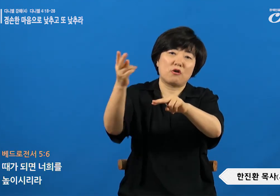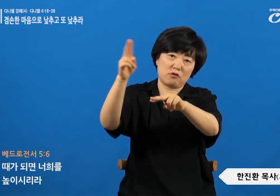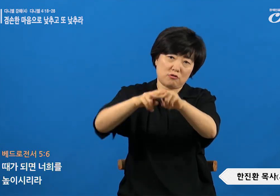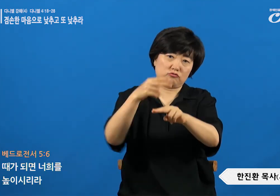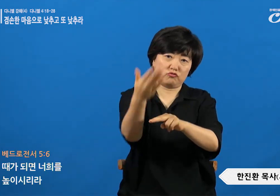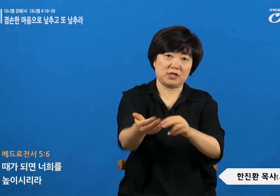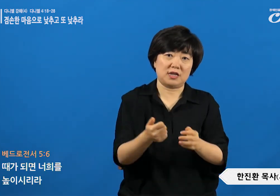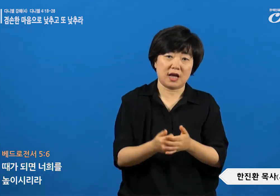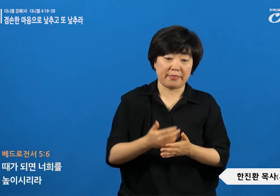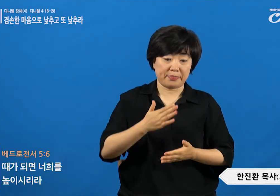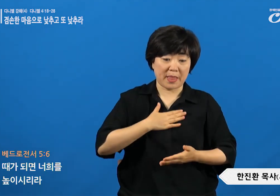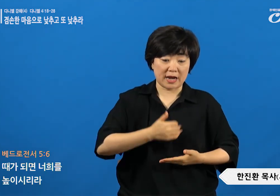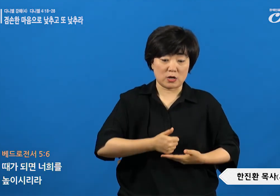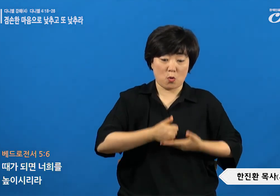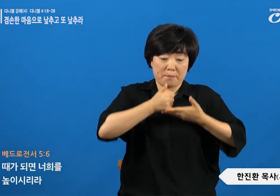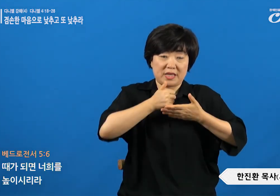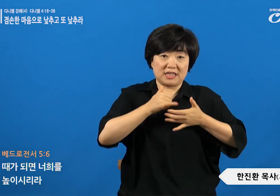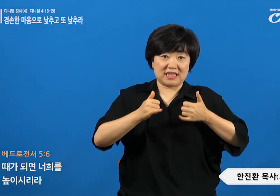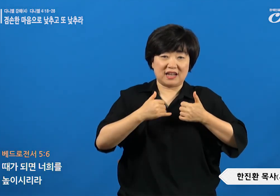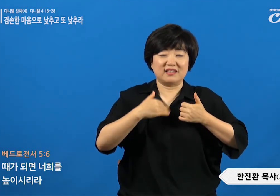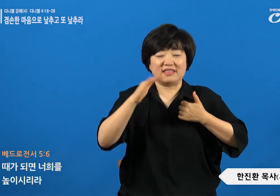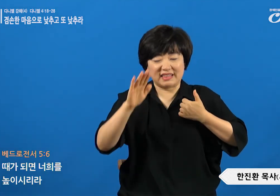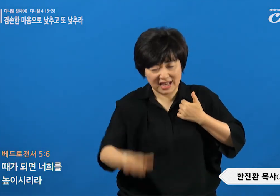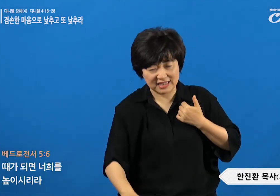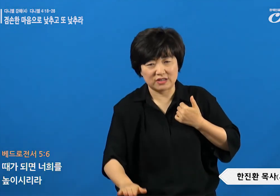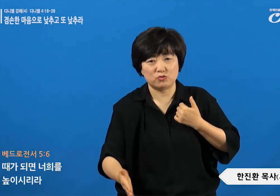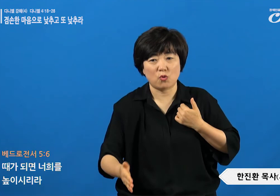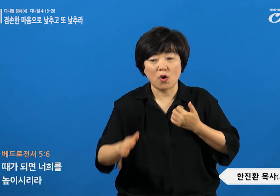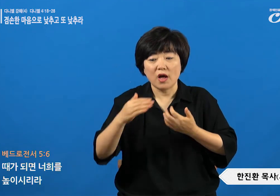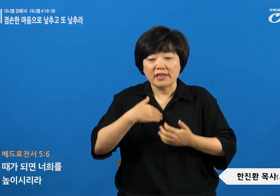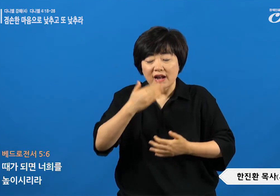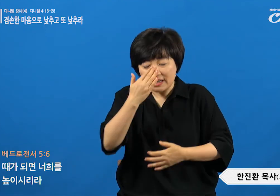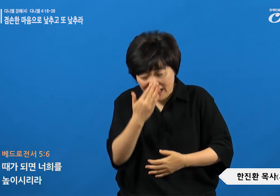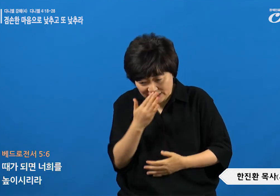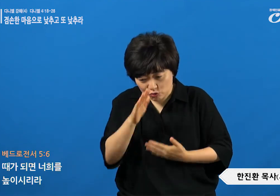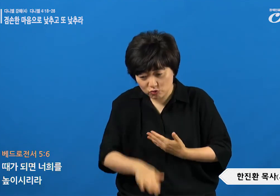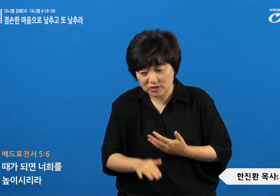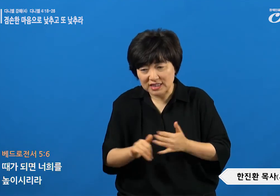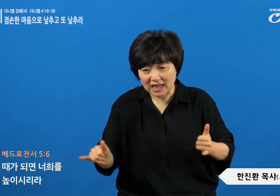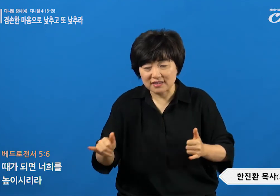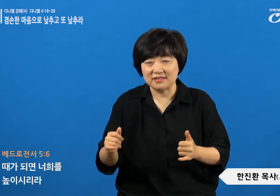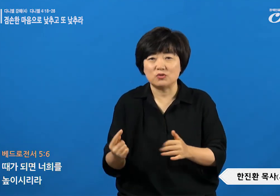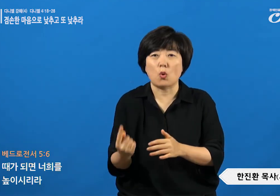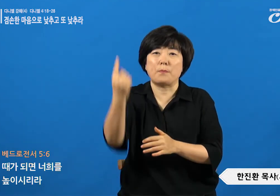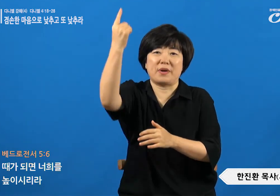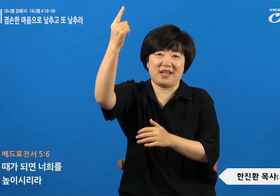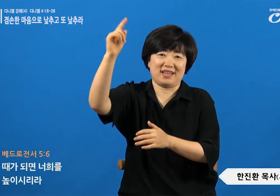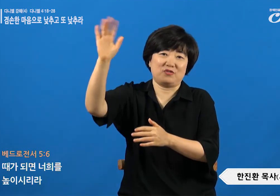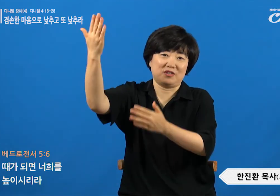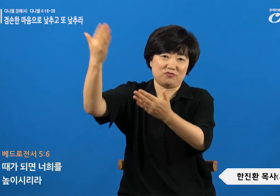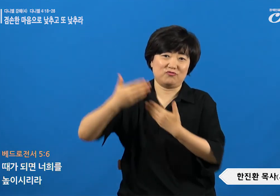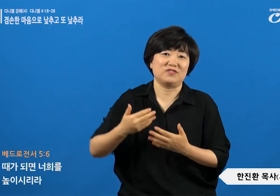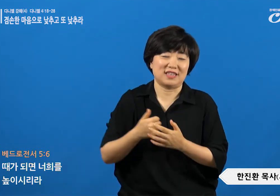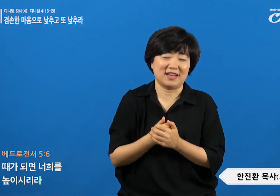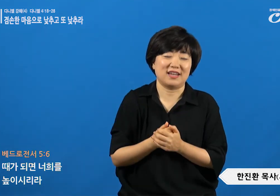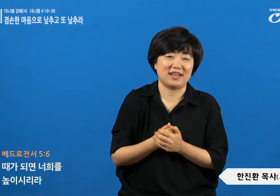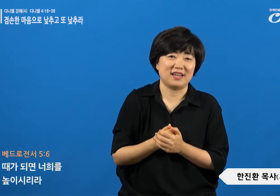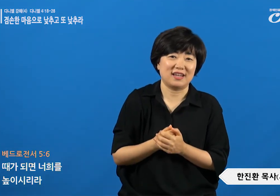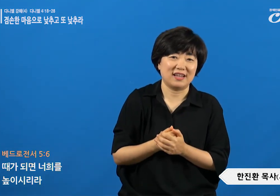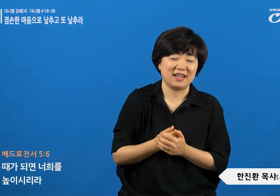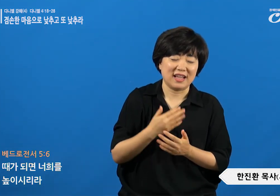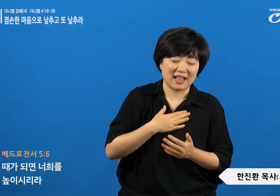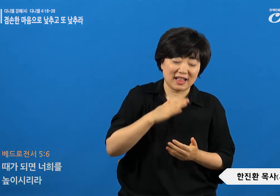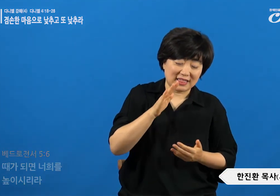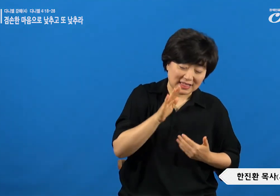자기를 높이는 자는 낮아지고 낮추는 자는 높아집니다. 높이는 자는